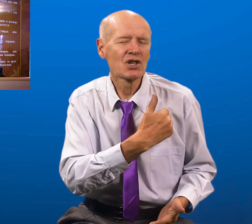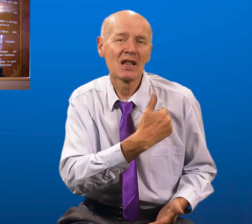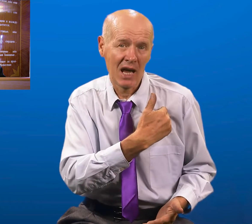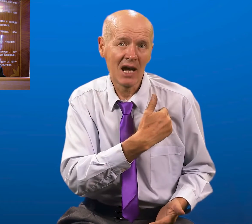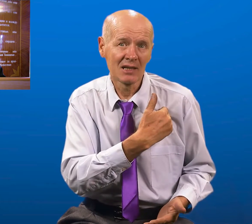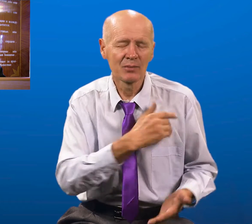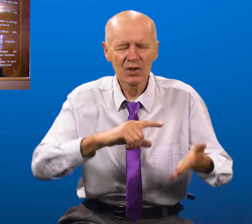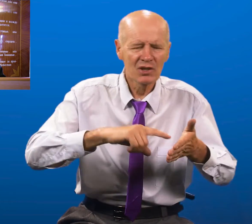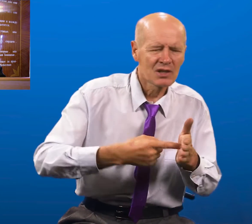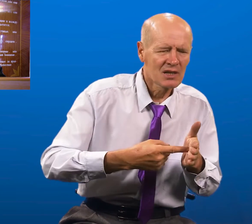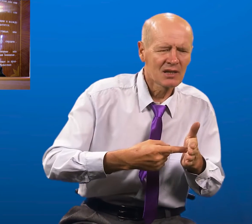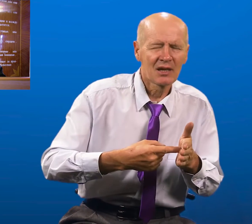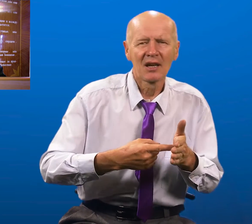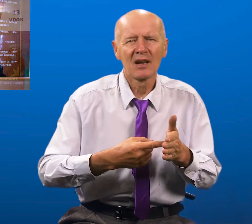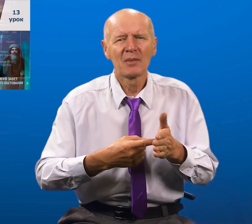мыслями и целями.